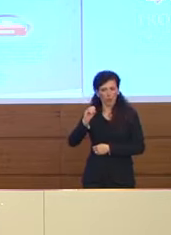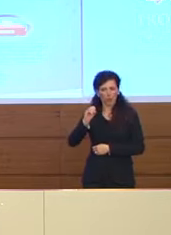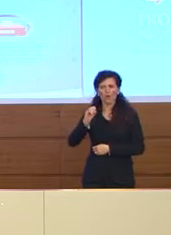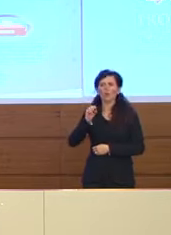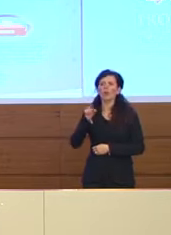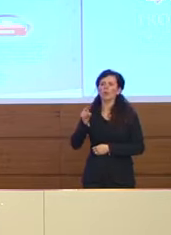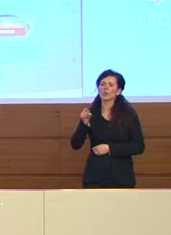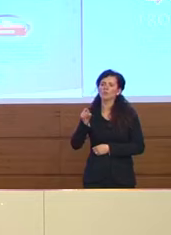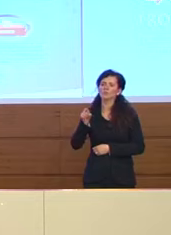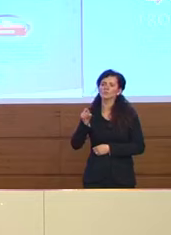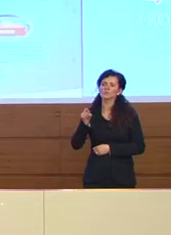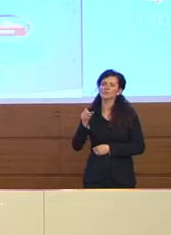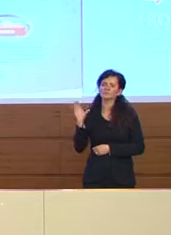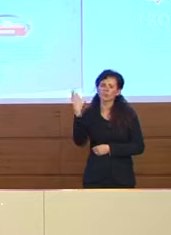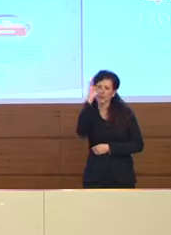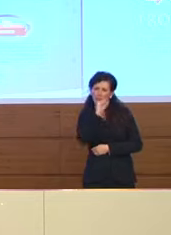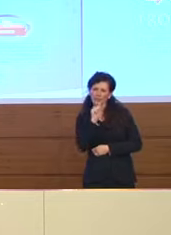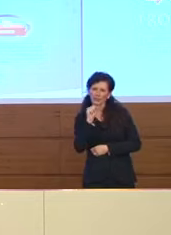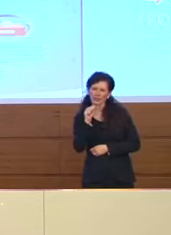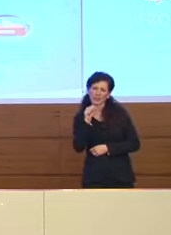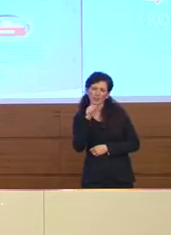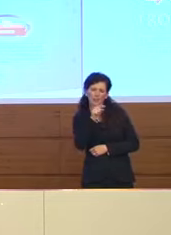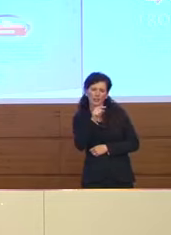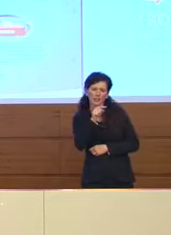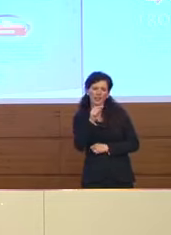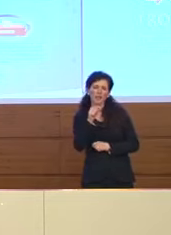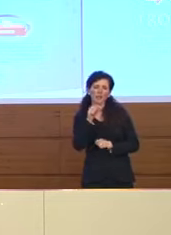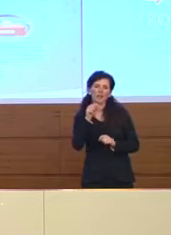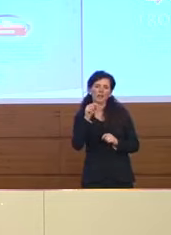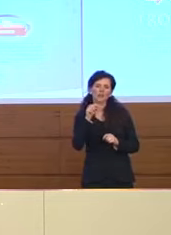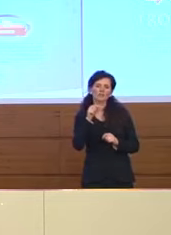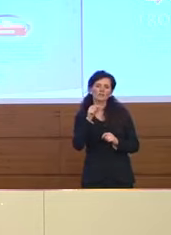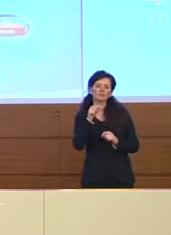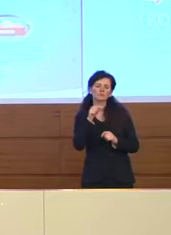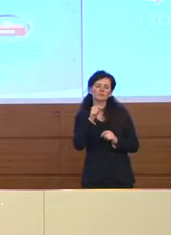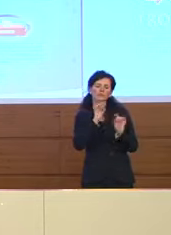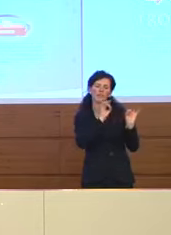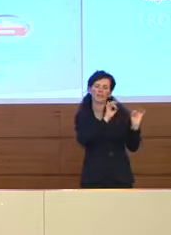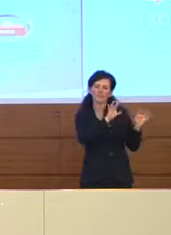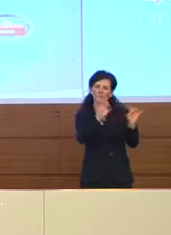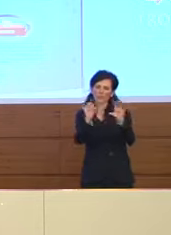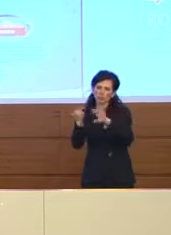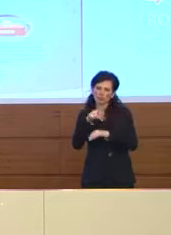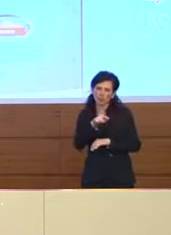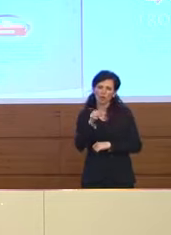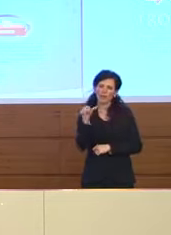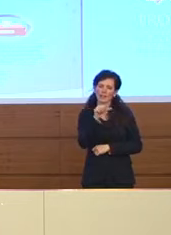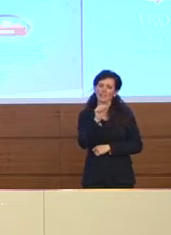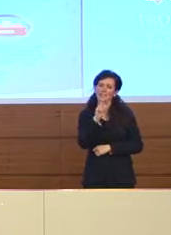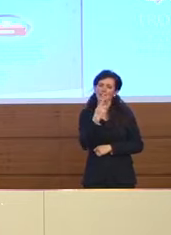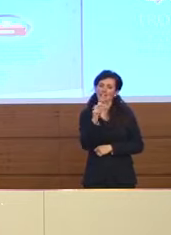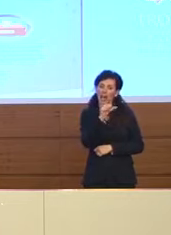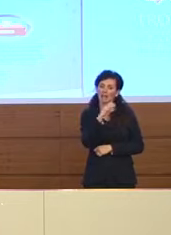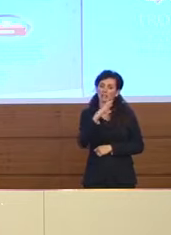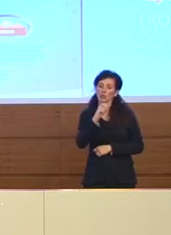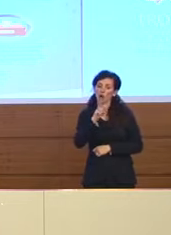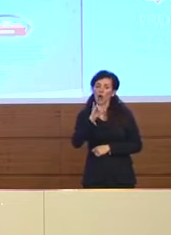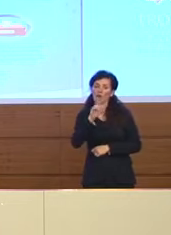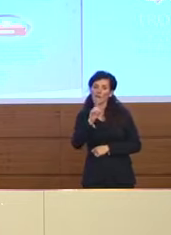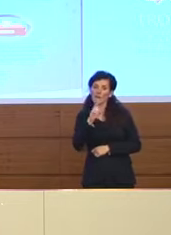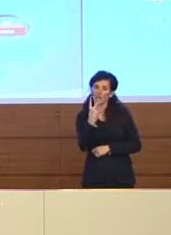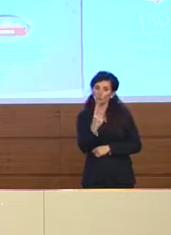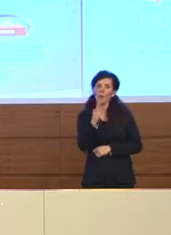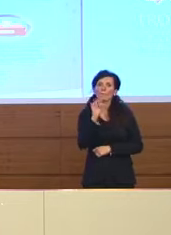sull'identificazione di sasco di due nelle lacrime e a